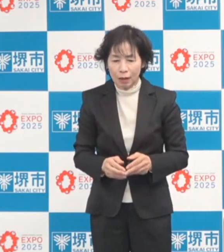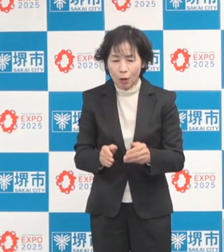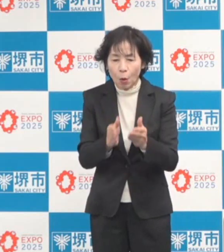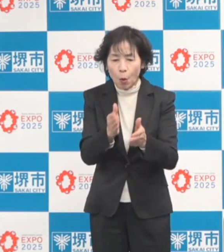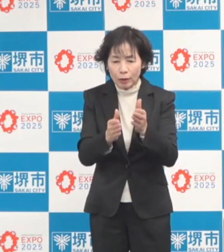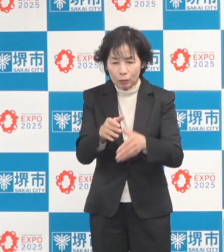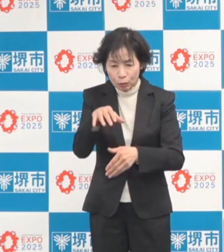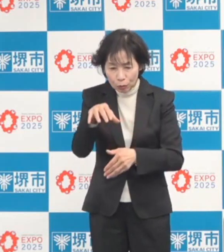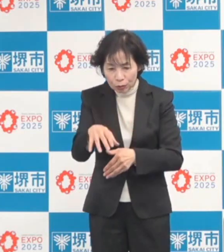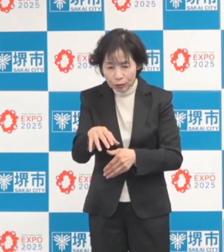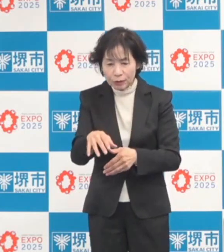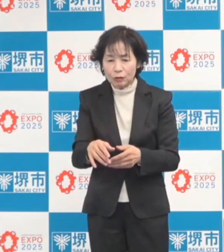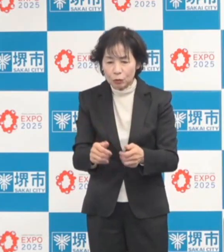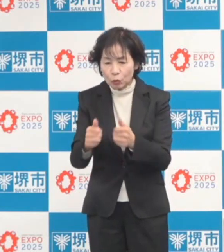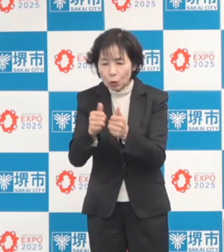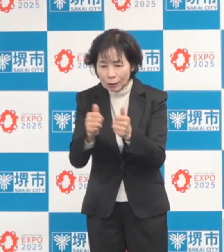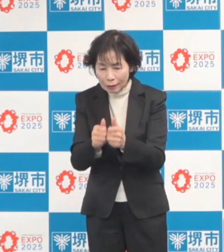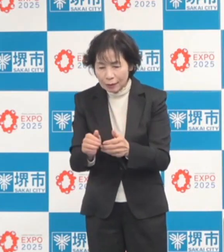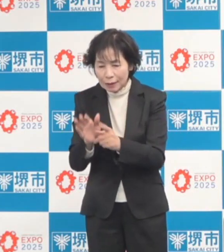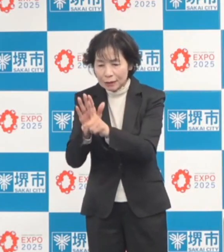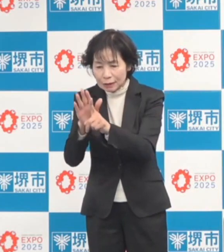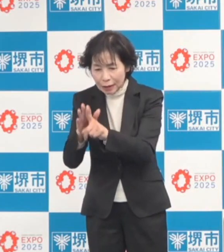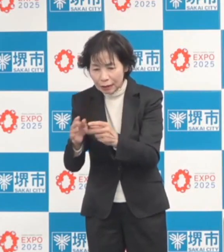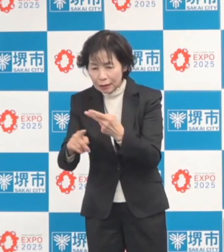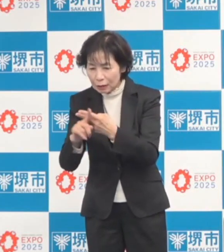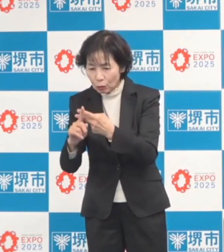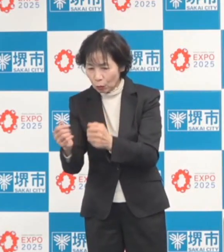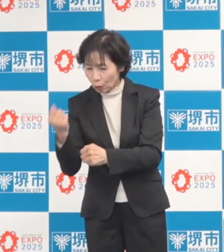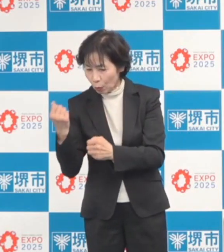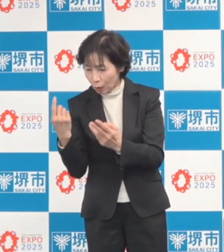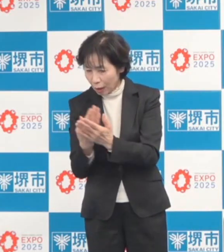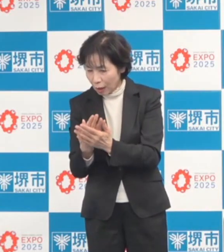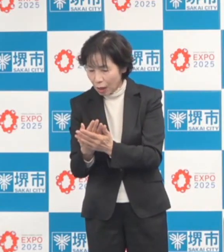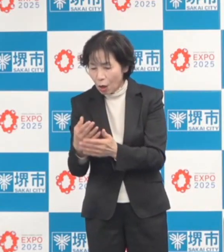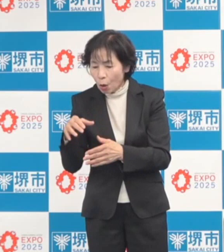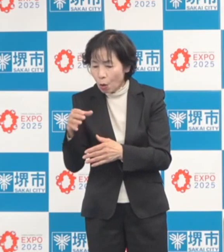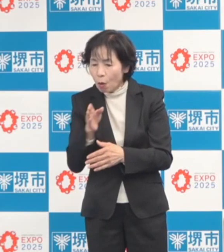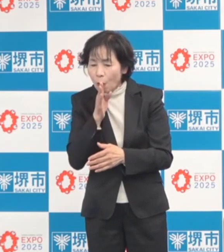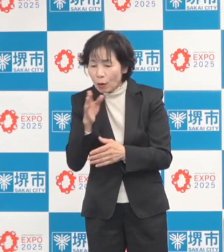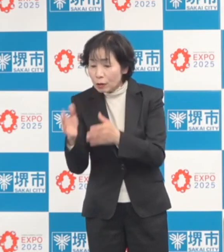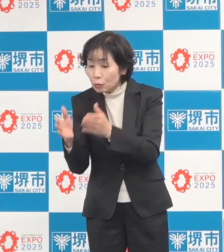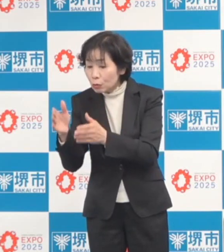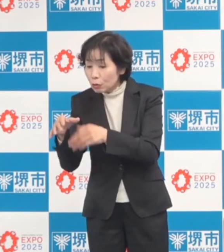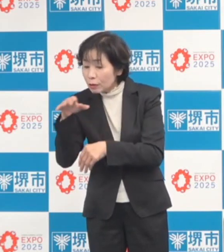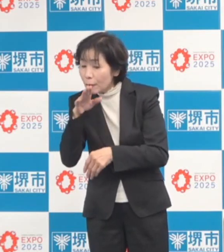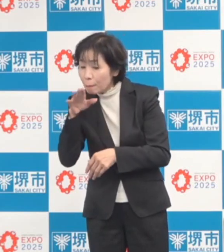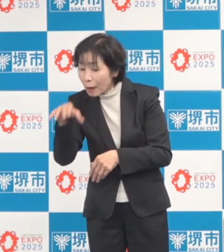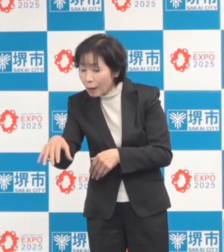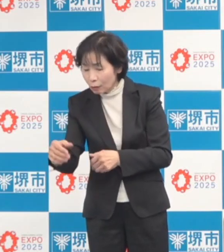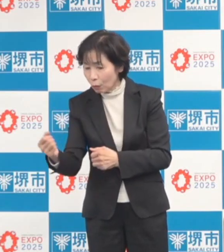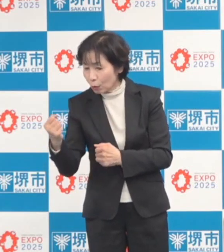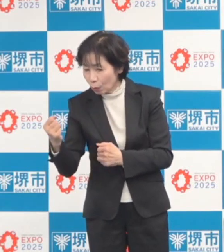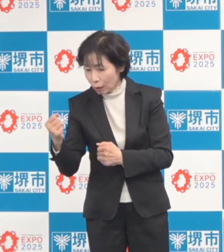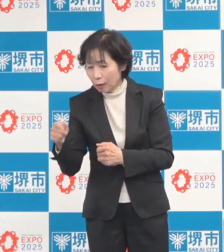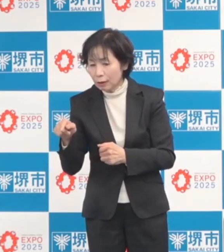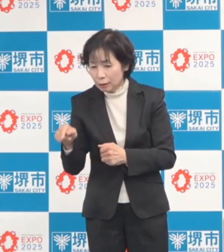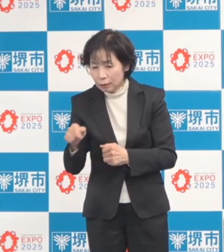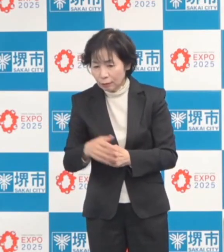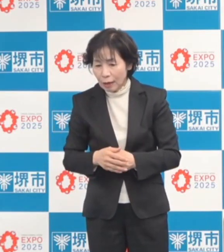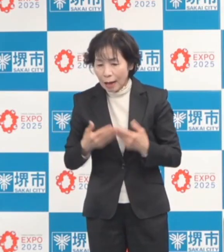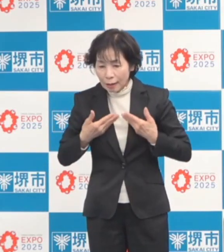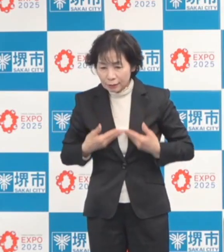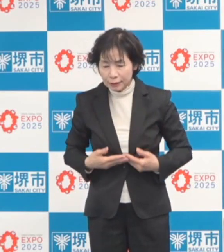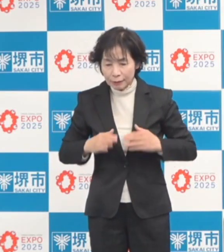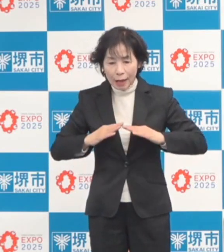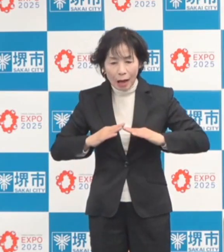への相談支援機能の強化や保育現場の実情に応じた保育士の研究内容を充実することによって、安全